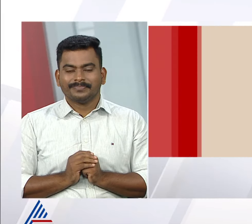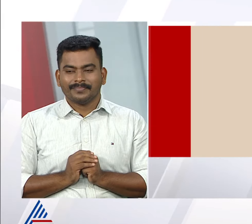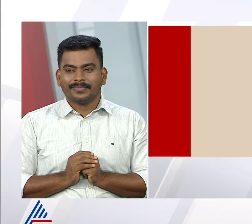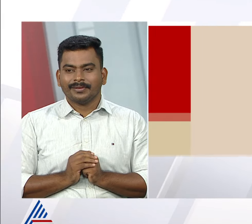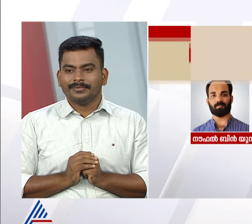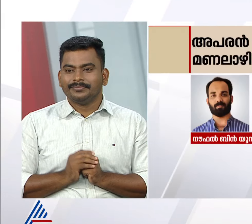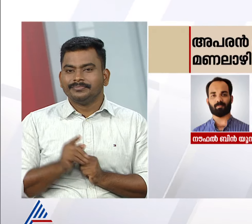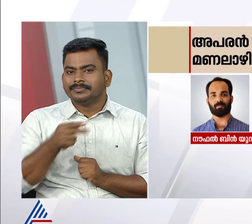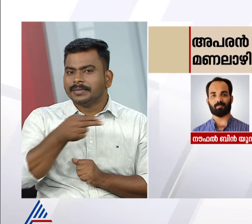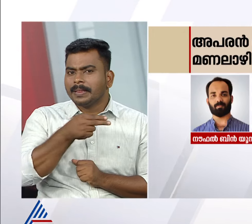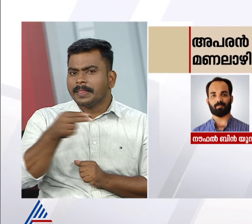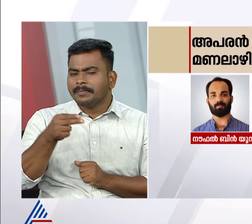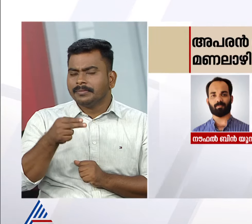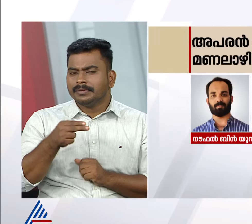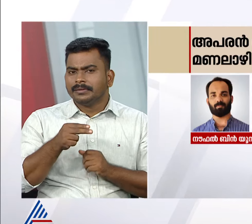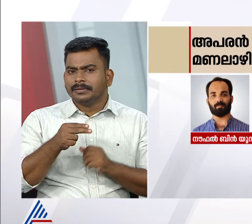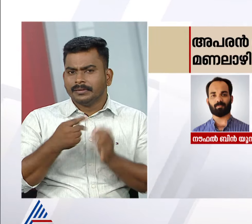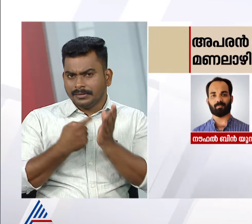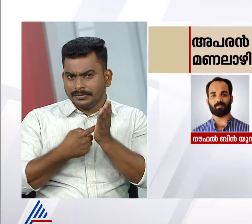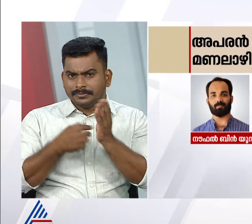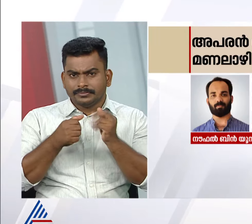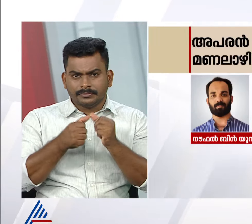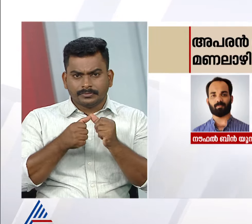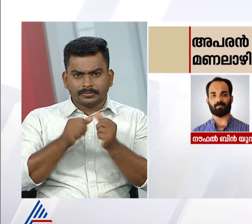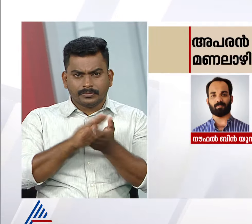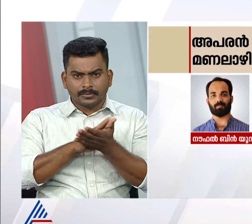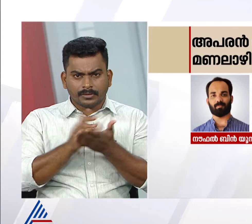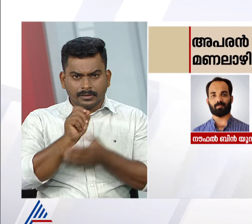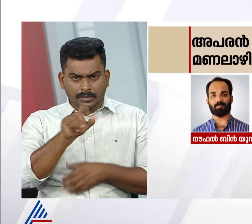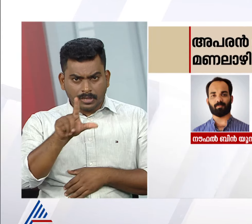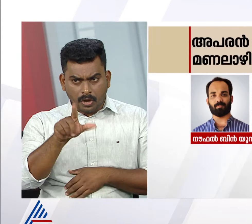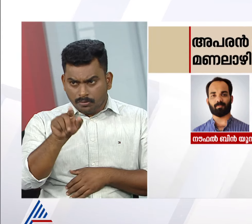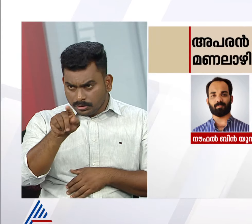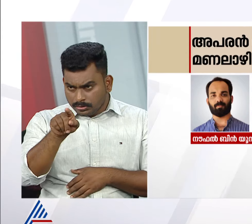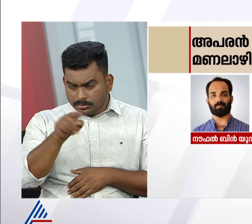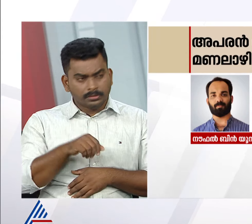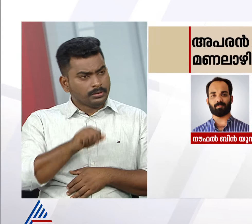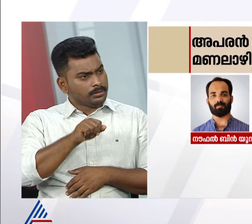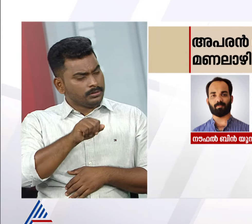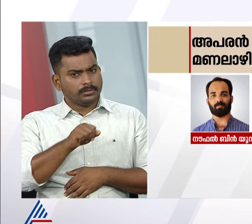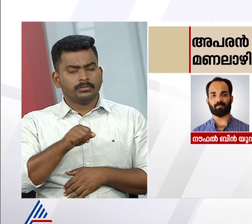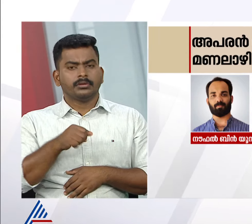ഹലോ രാഹുൽ അല്ലേ? അതെ രാഹുലെ, ഏഷ്യാനെറ്റ് നിന്നാണ് വിളിക്കുന്നേ.